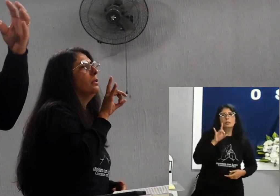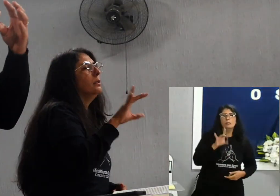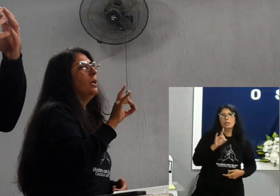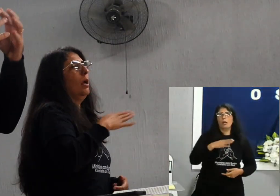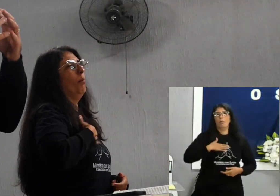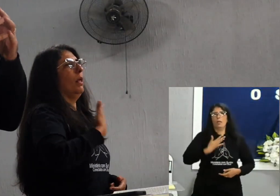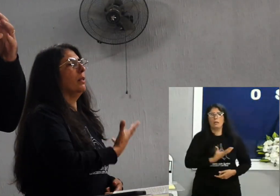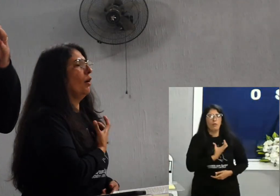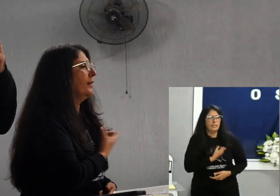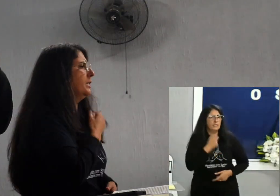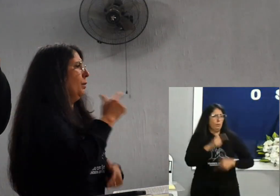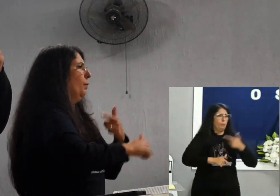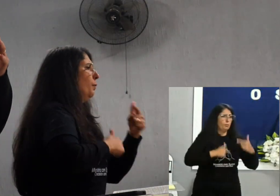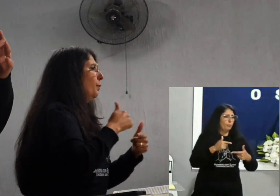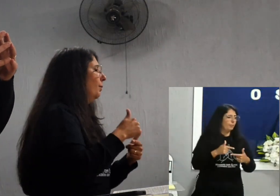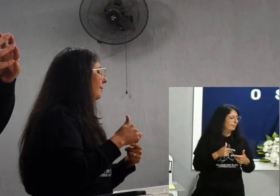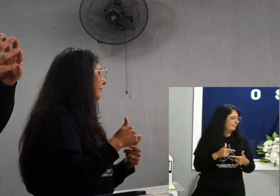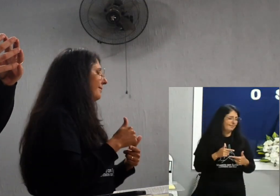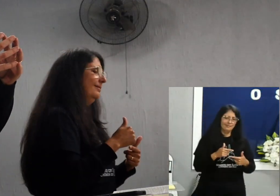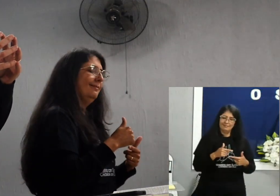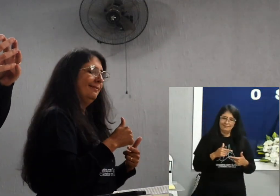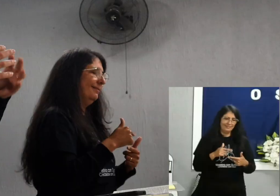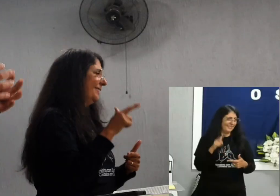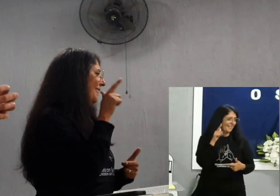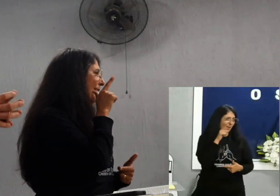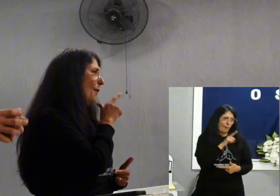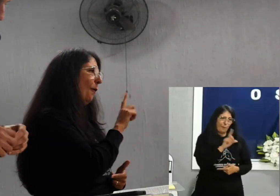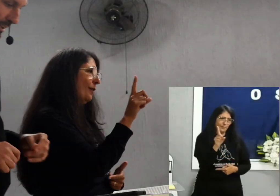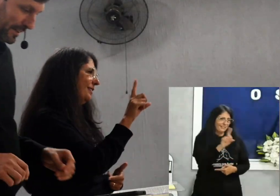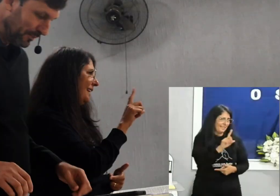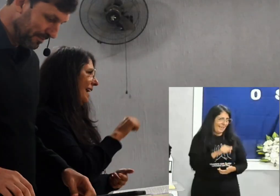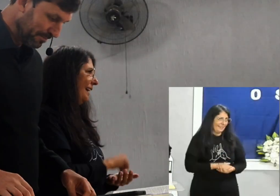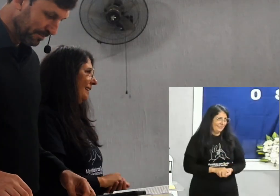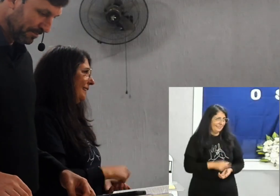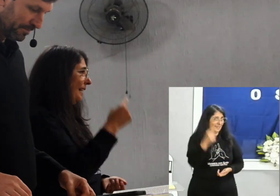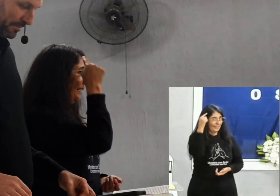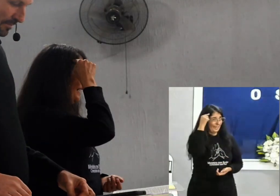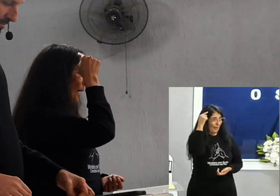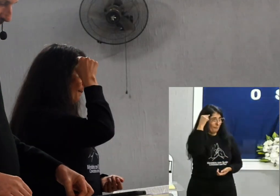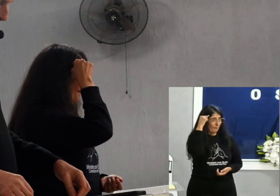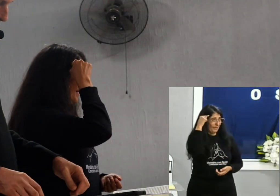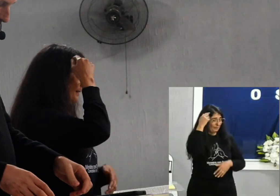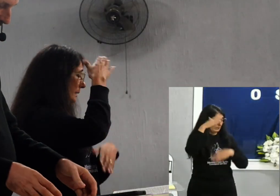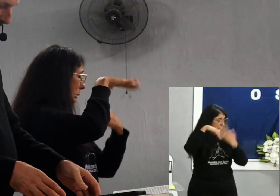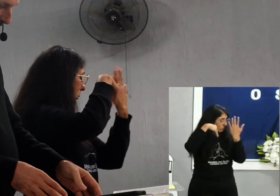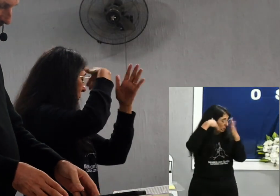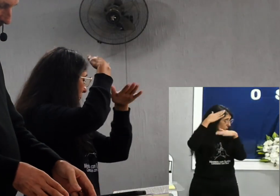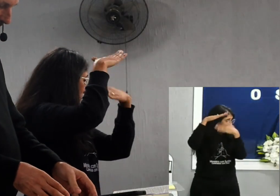está a confusão na mente humana. Aqui fica a confusão.